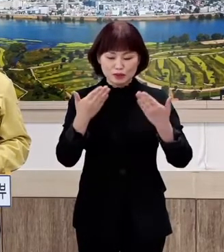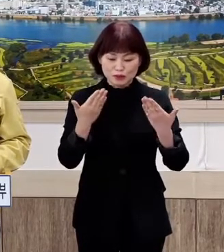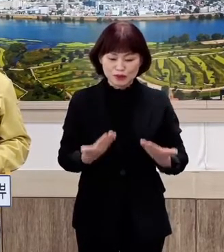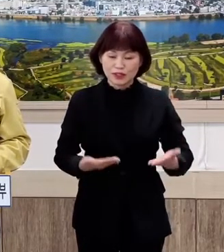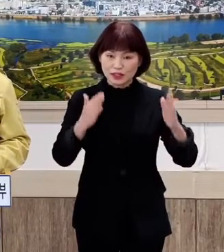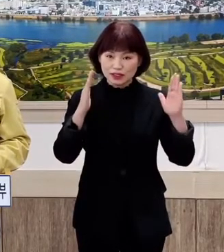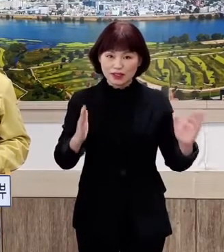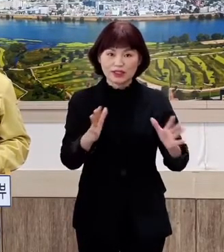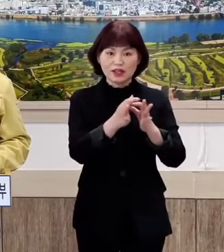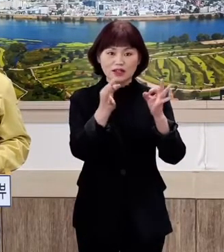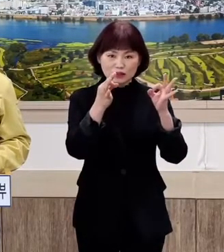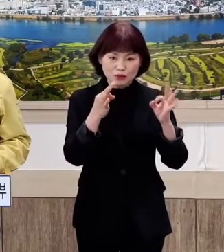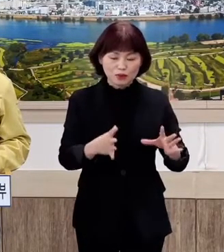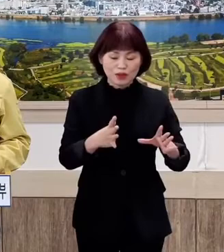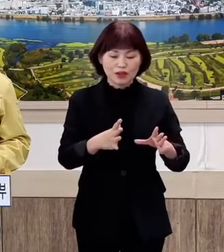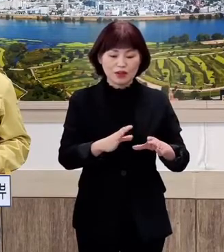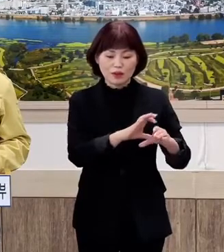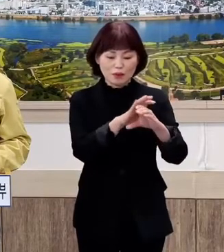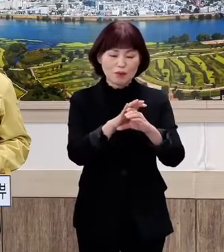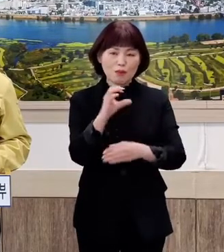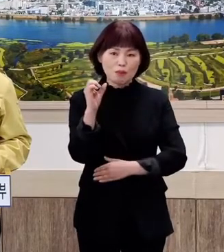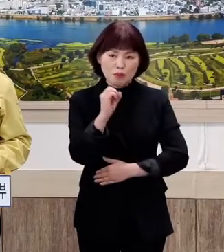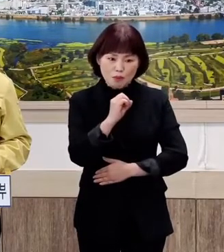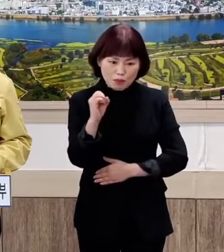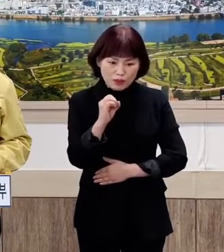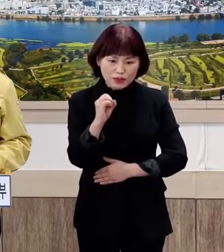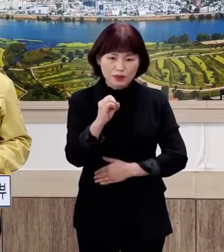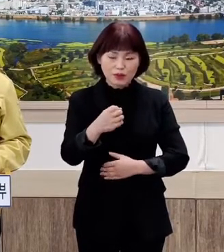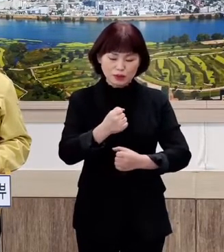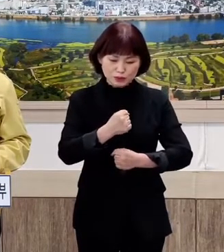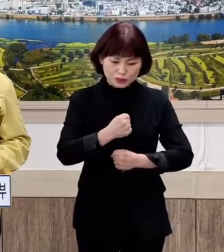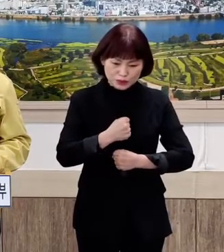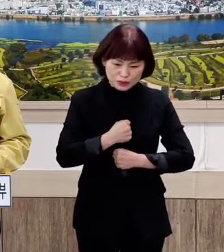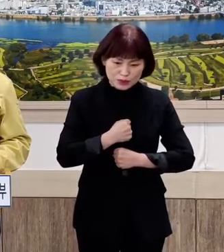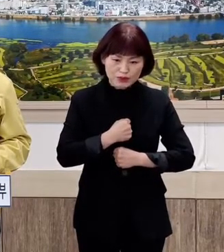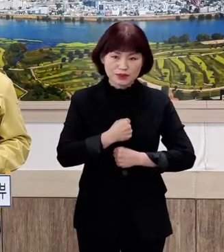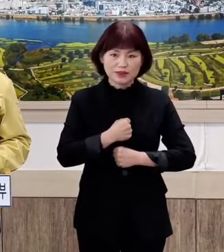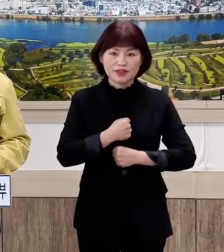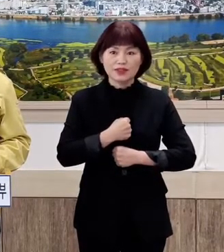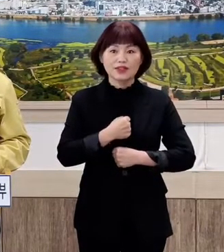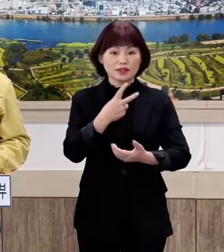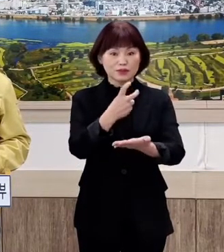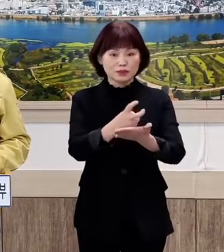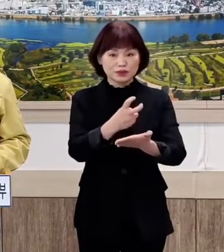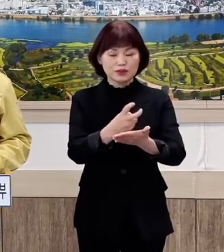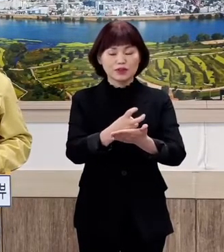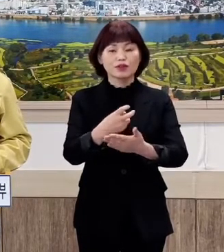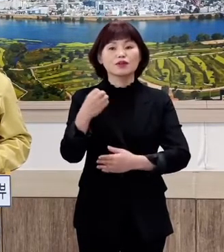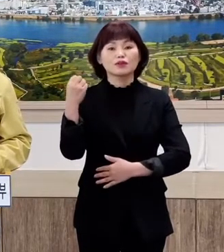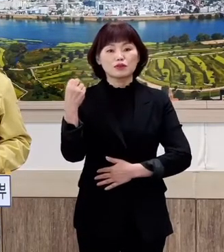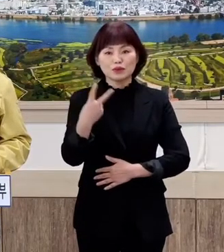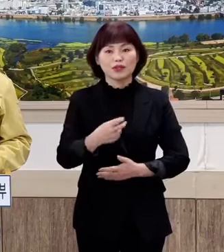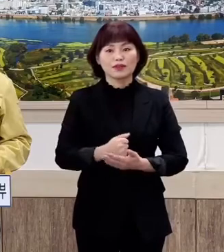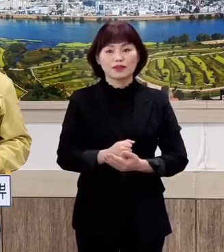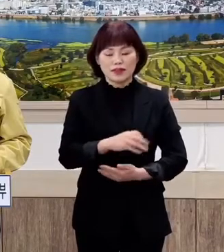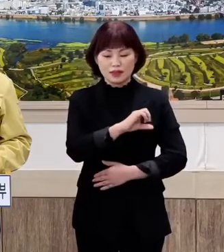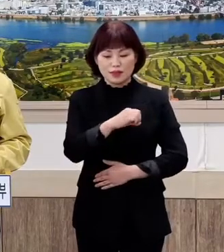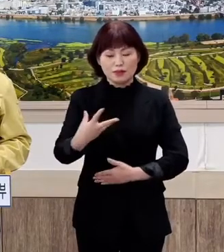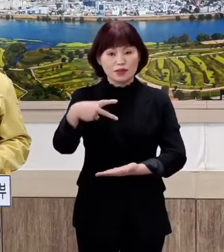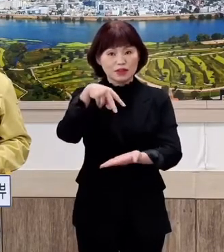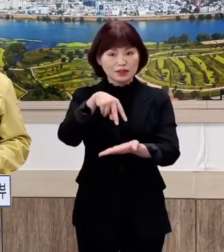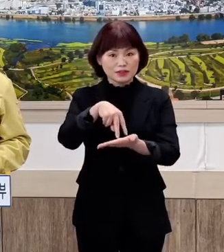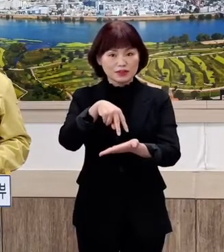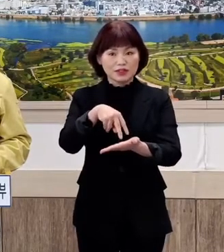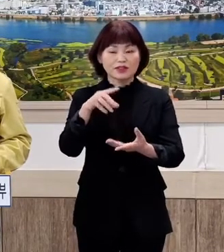코로나19 오미크론 변이 확산세가 거세짐에 따라 우리 군의 코로나19